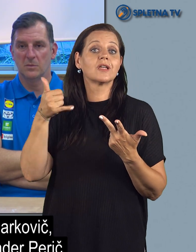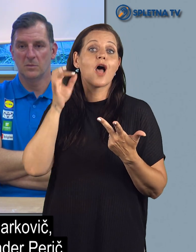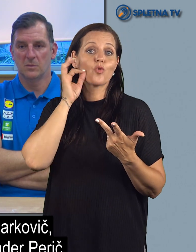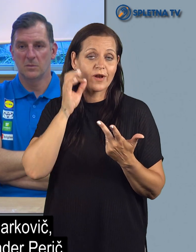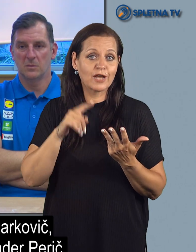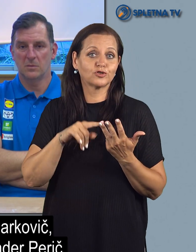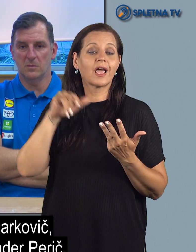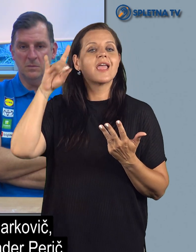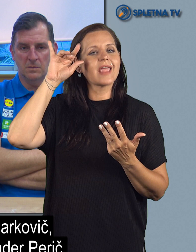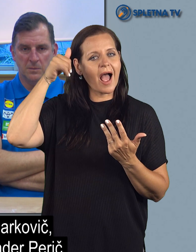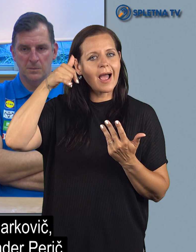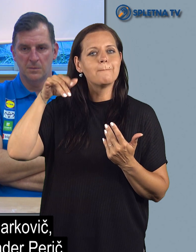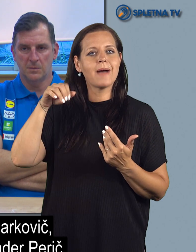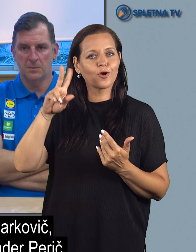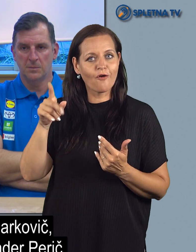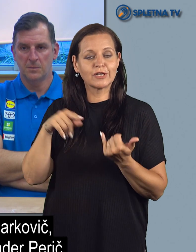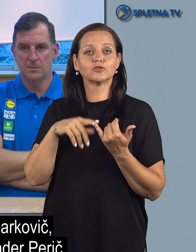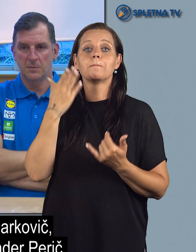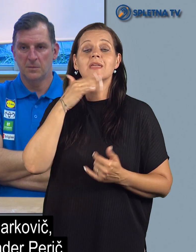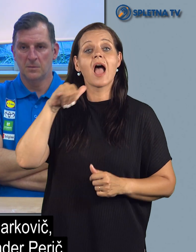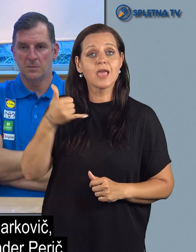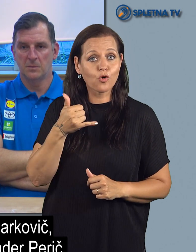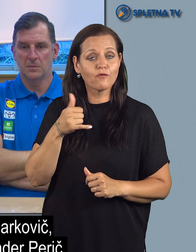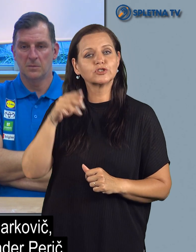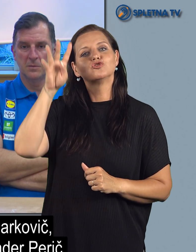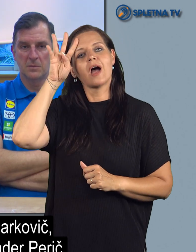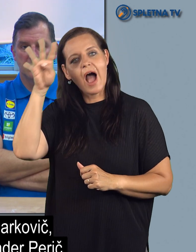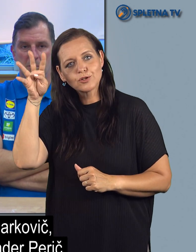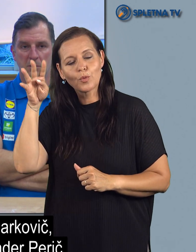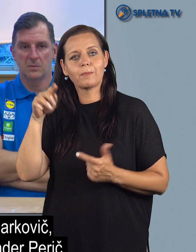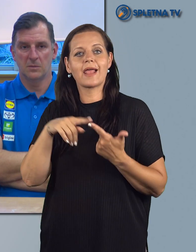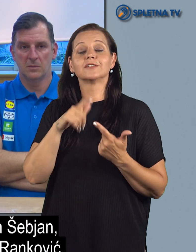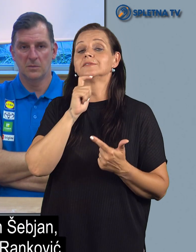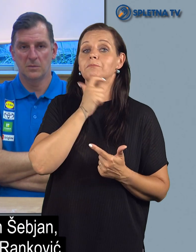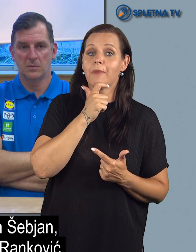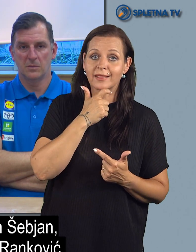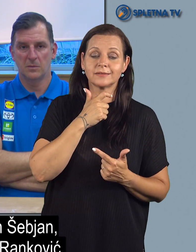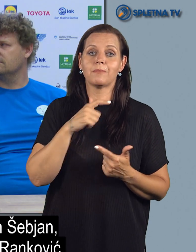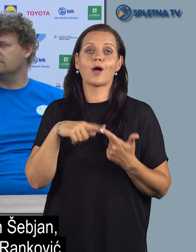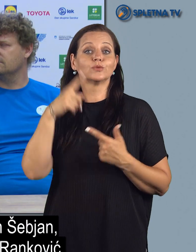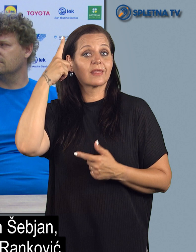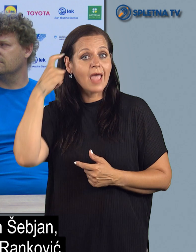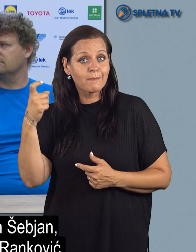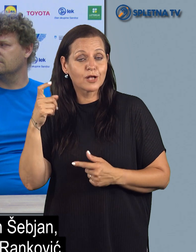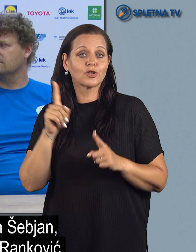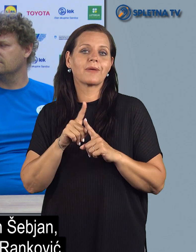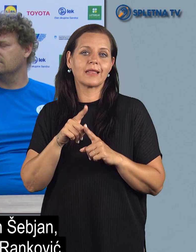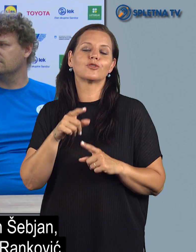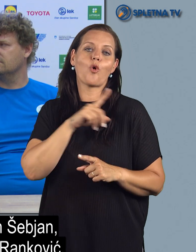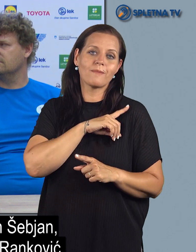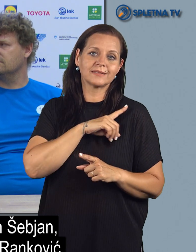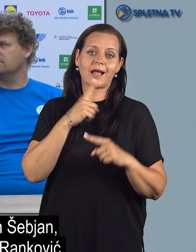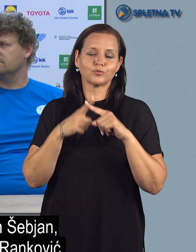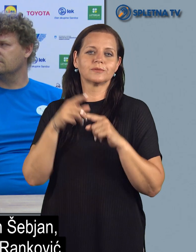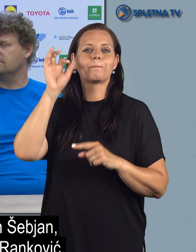Jano Rešnik, Jaka Marković, Miha Jakovčič, Aleksandar Perić, Matic Makuc, Damjan Šebjan,